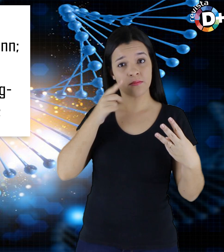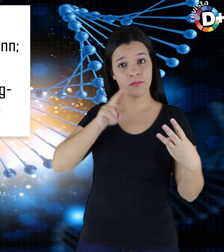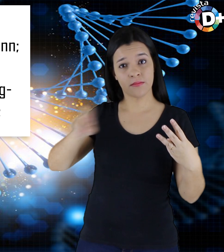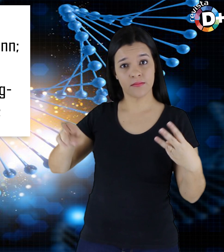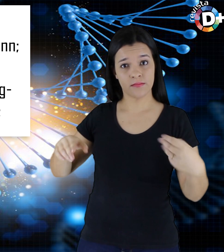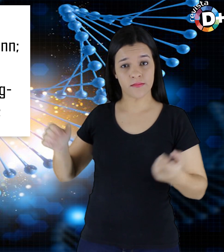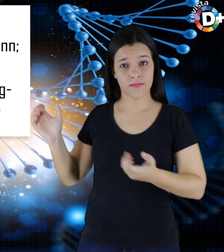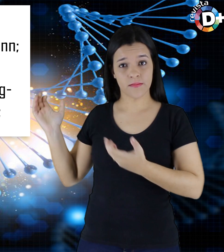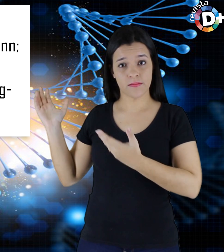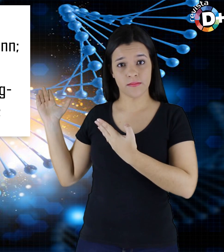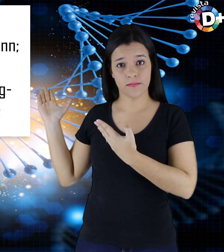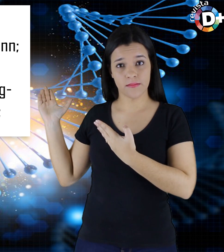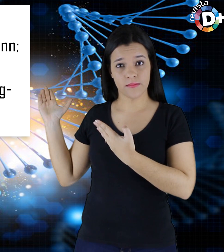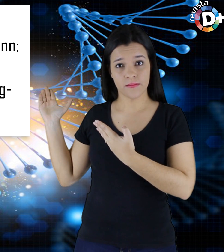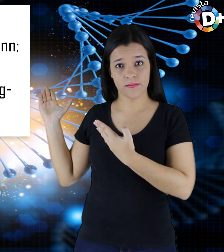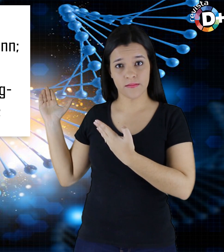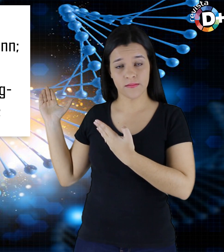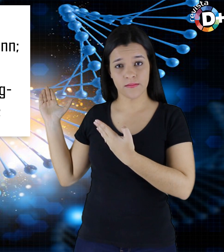3, doença de